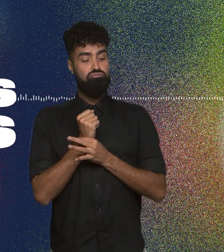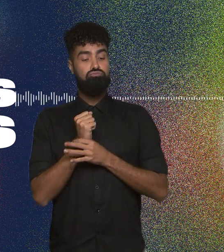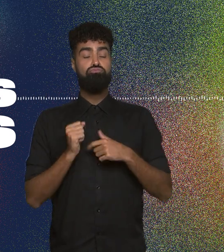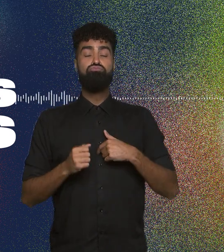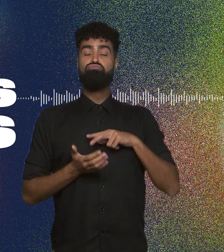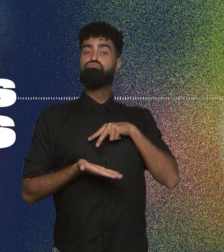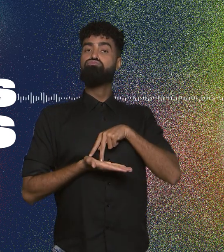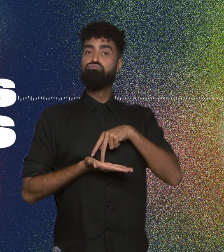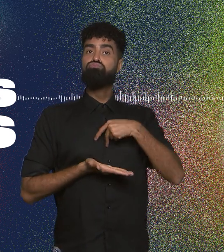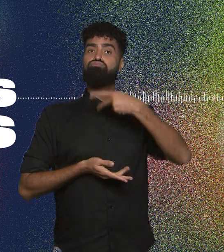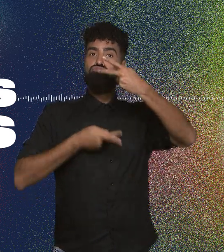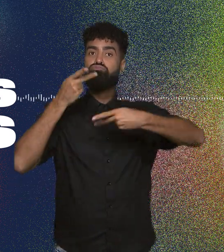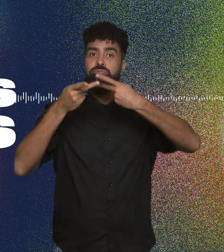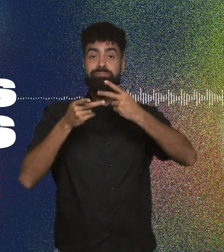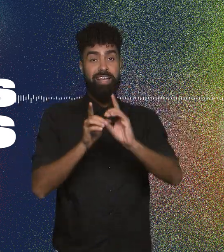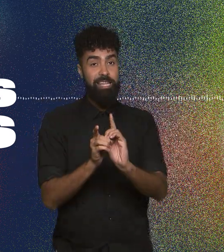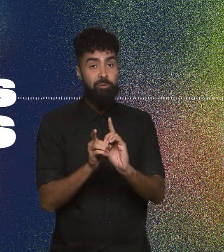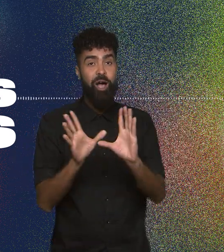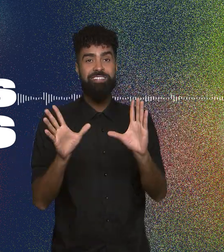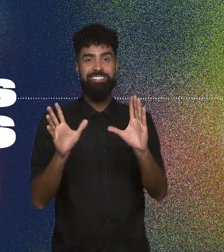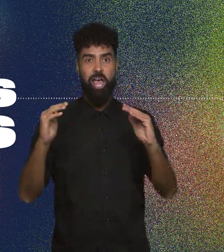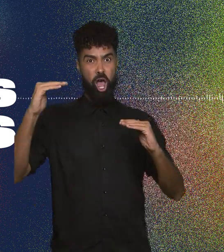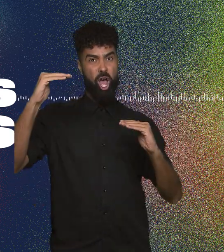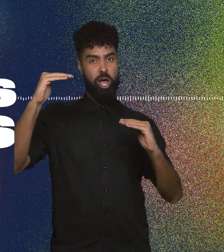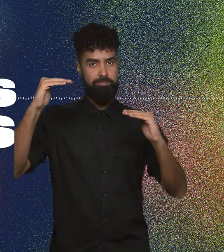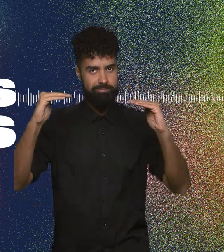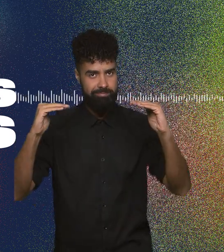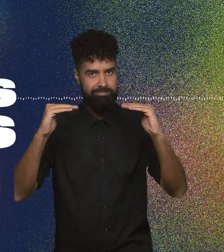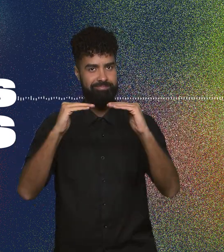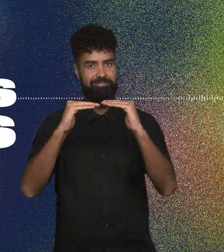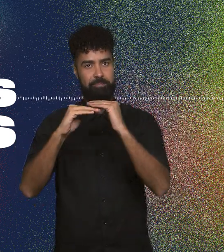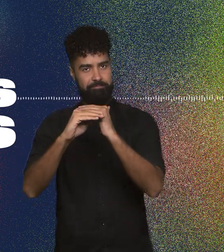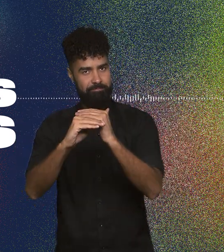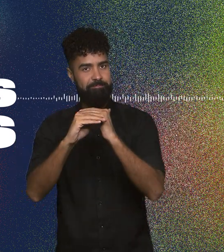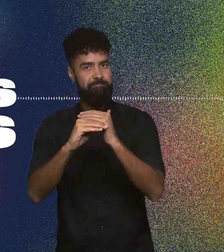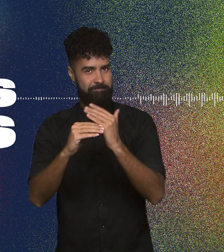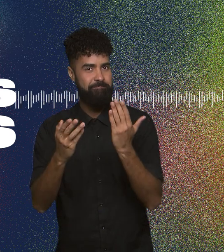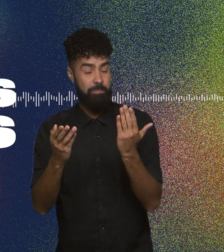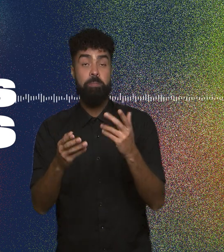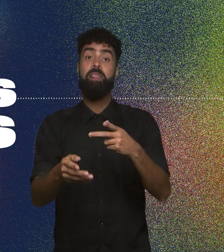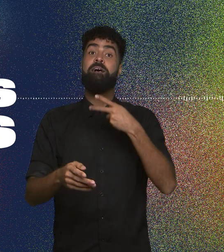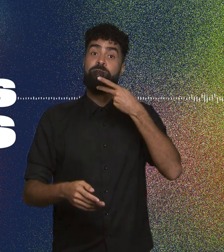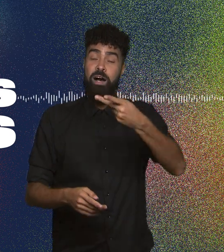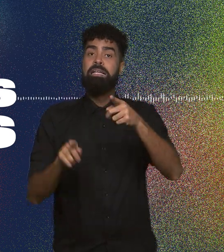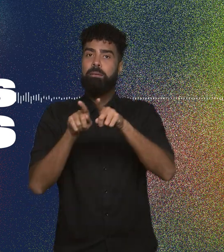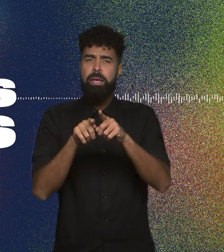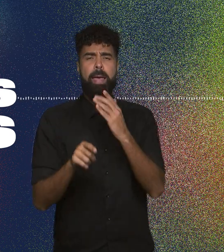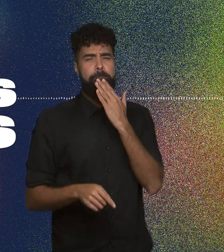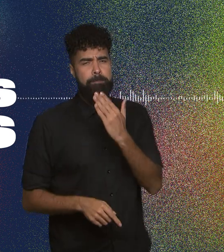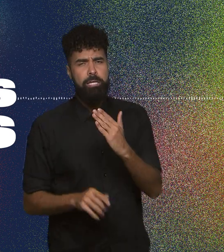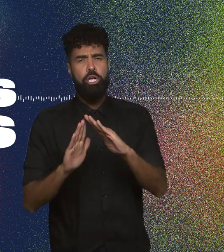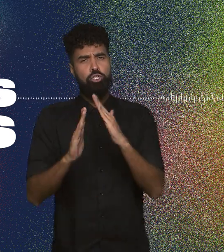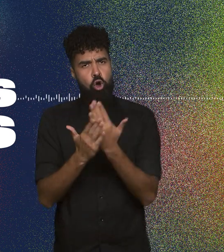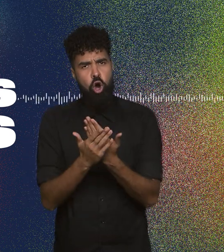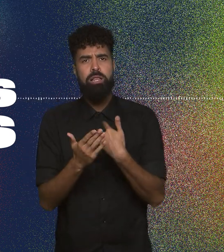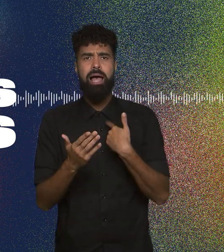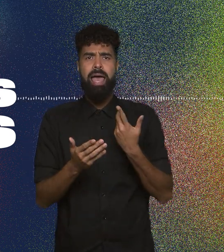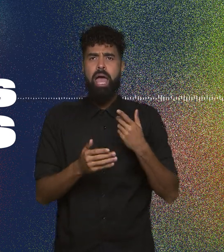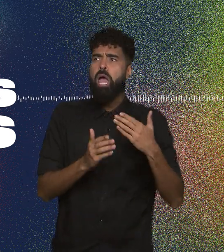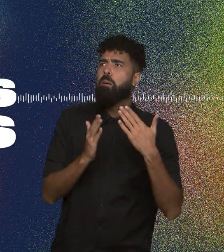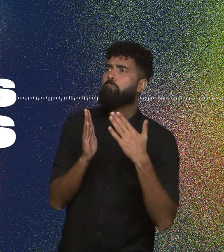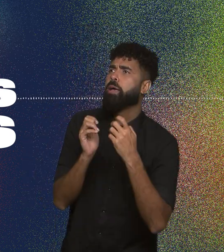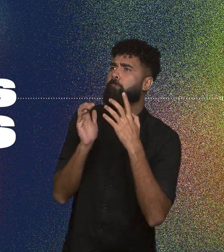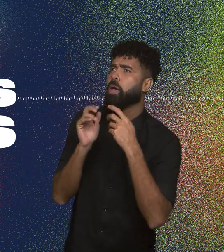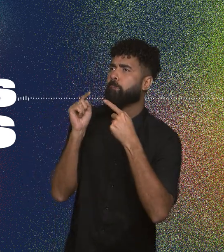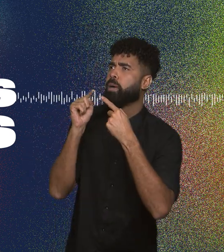né? Que a democracia passe também por essa horizontalidade nesse espaço. Também se pede, né? Se solicita que a escola ofereça recursos para aquilo que seja colocado